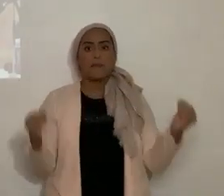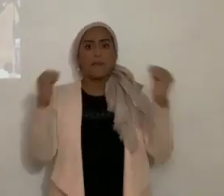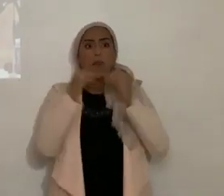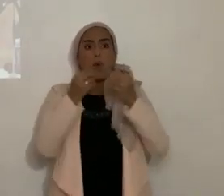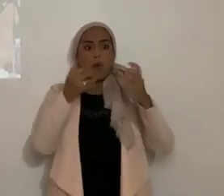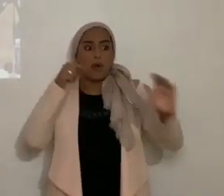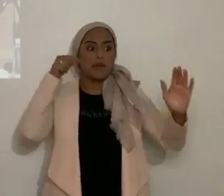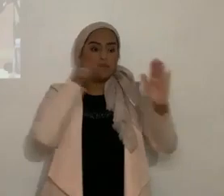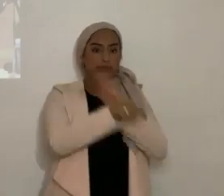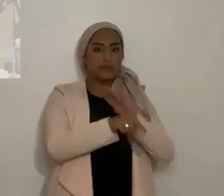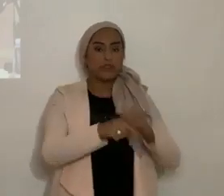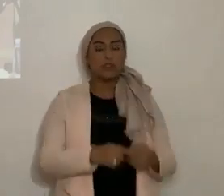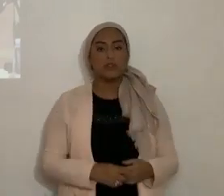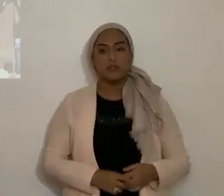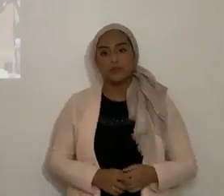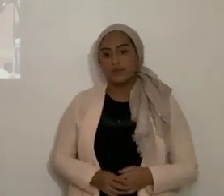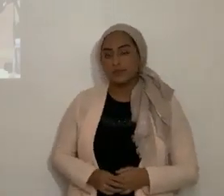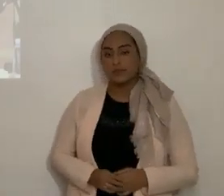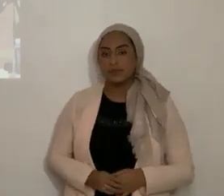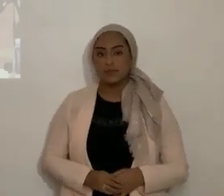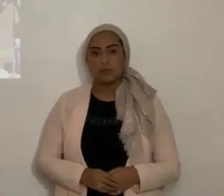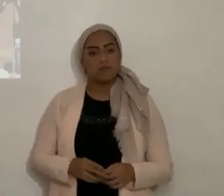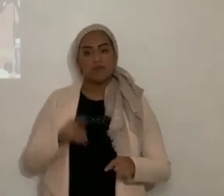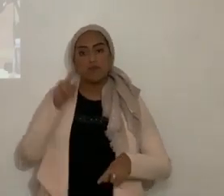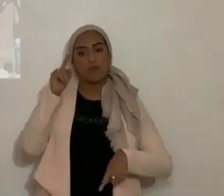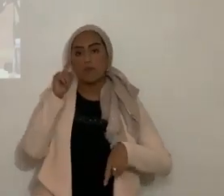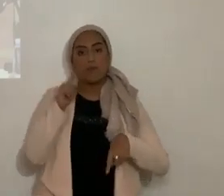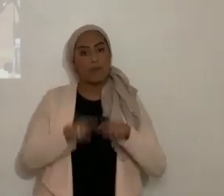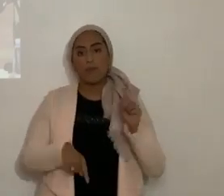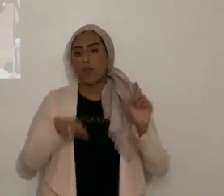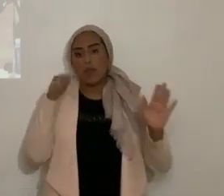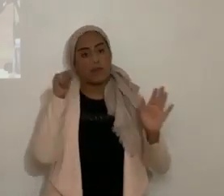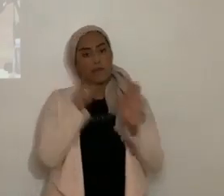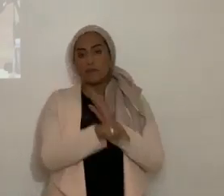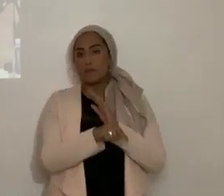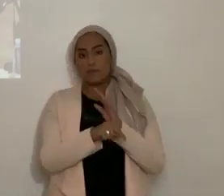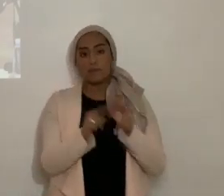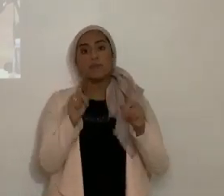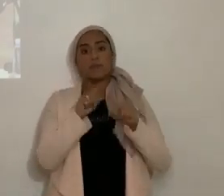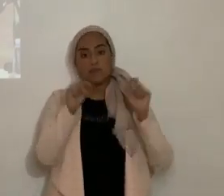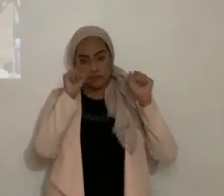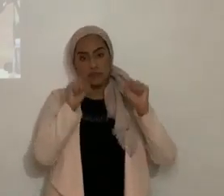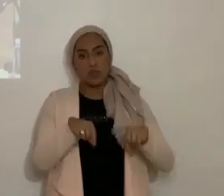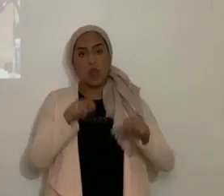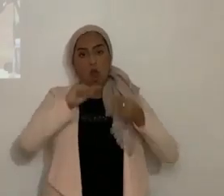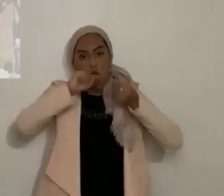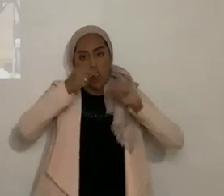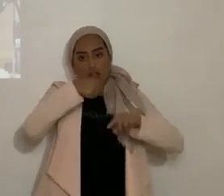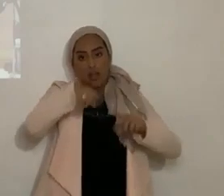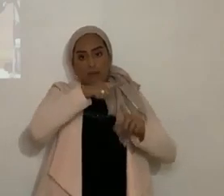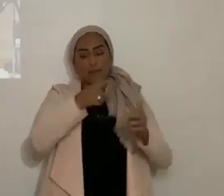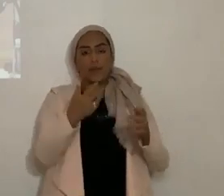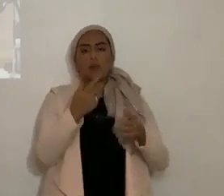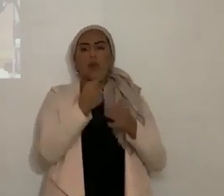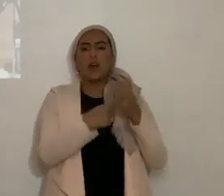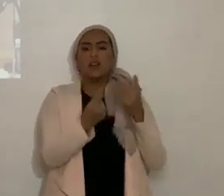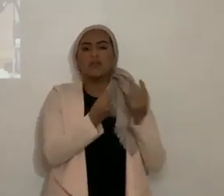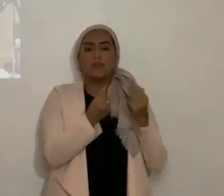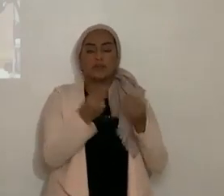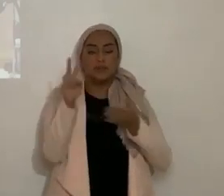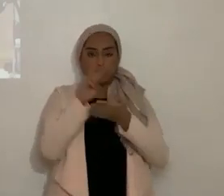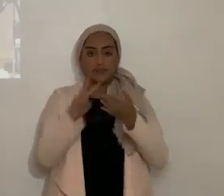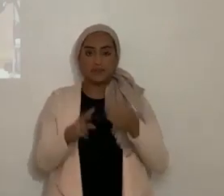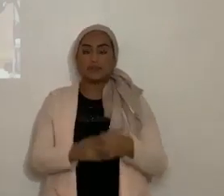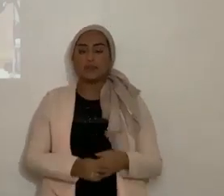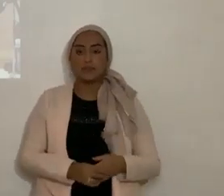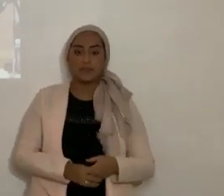querían matarlos. No lo pudieron hacer, no los pudieron matar, pero sí los maltrataron. ¿Y qué hicieron? Vamos a